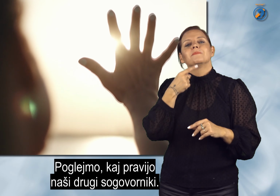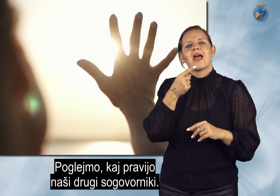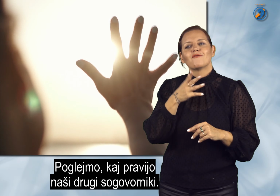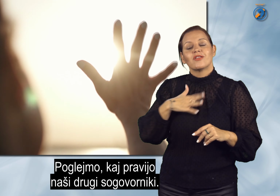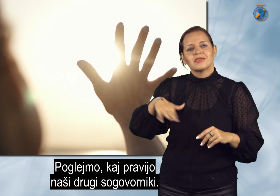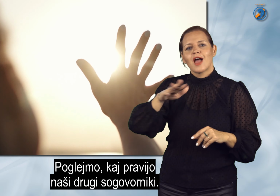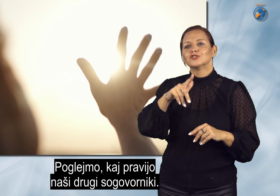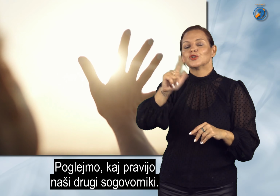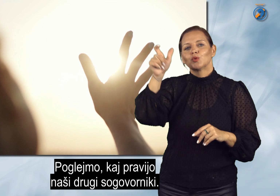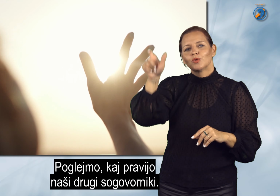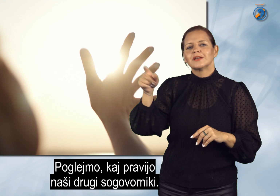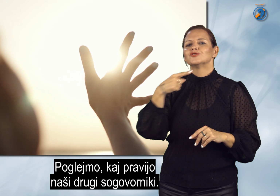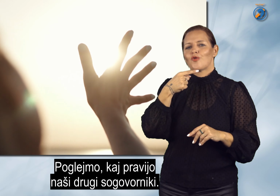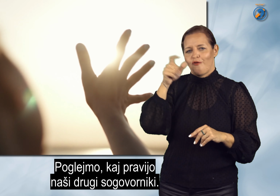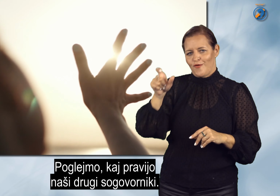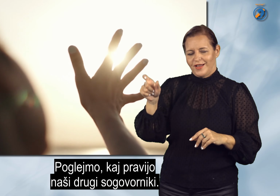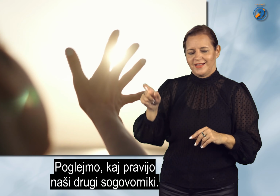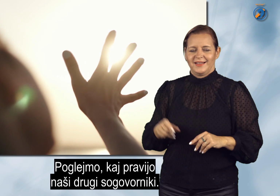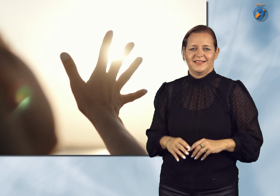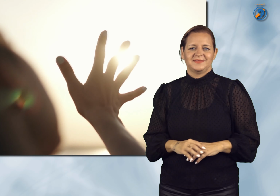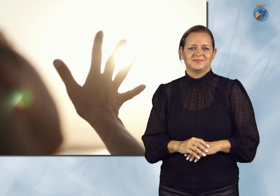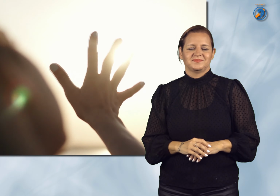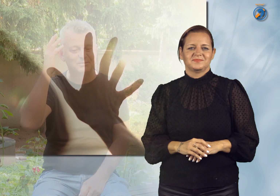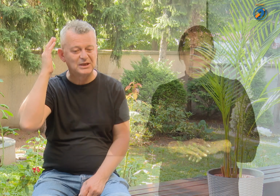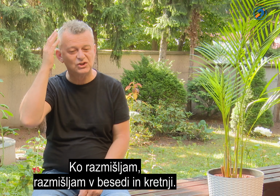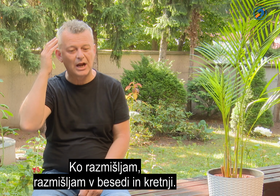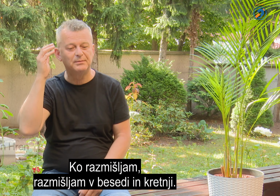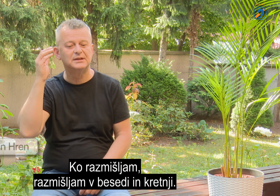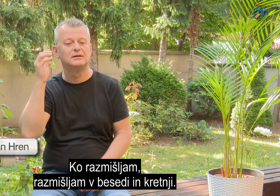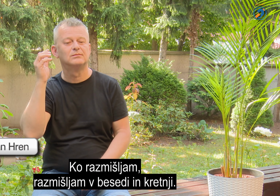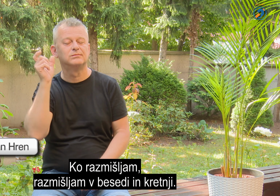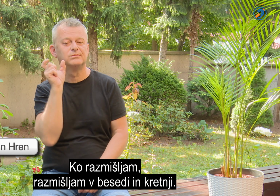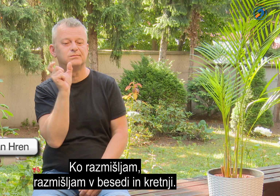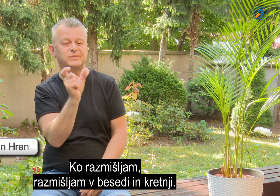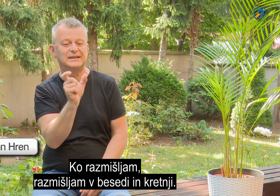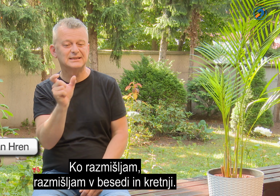Poglejmo, kaj pravijo naši drugi sogovorniki. Ko